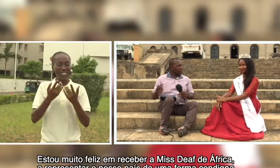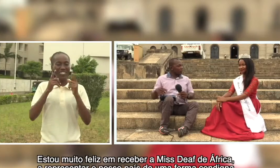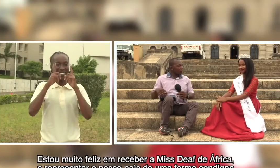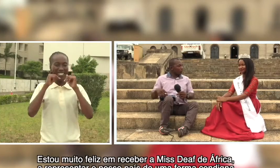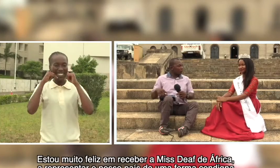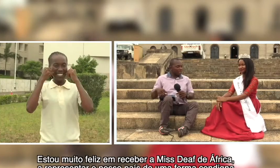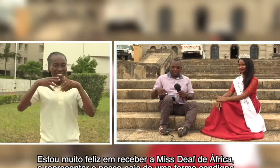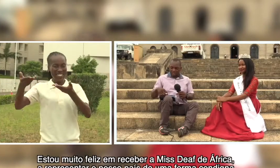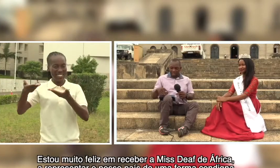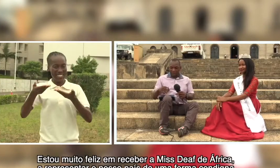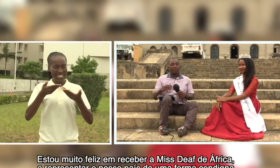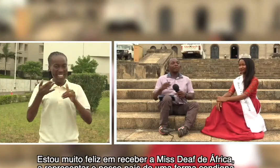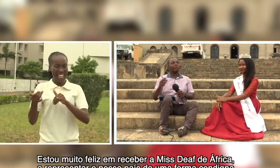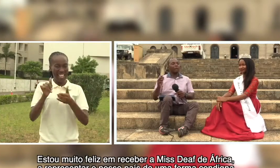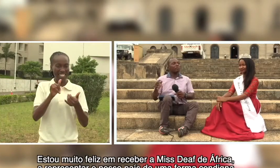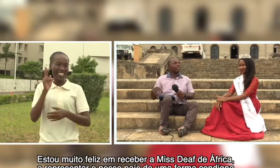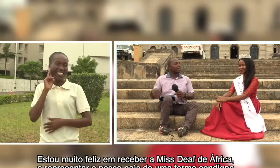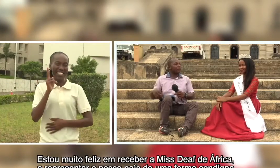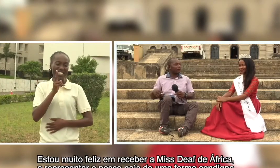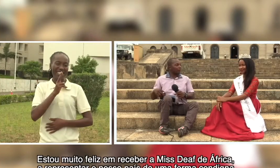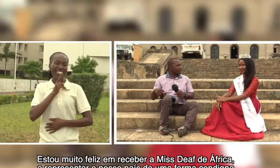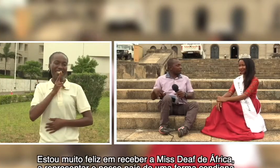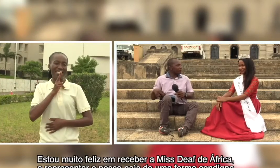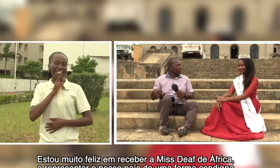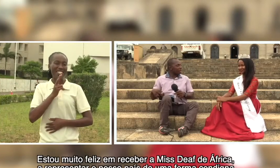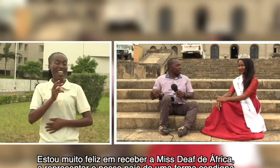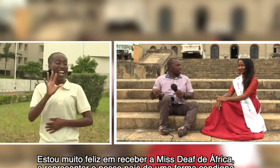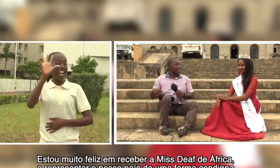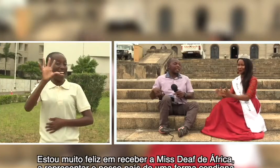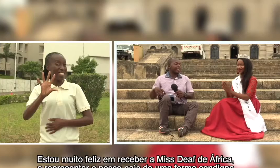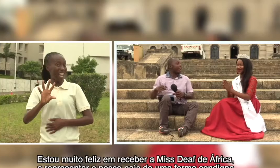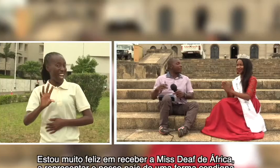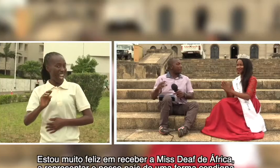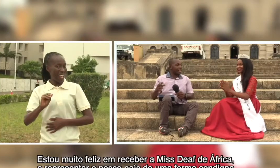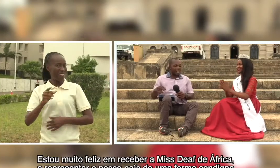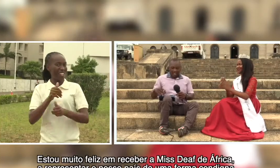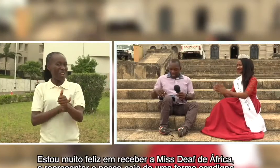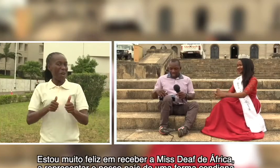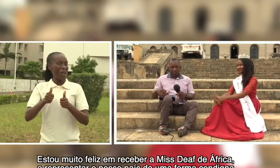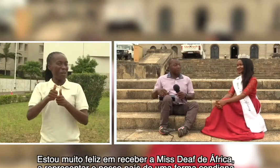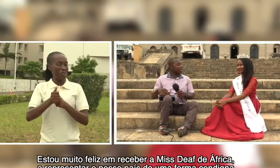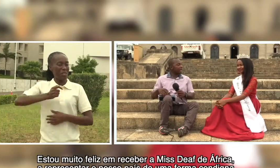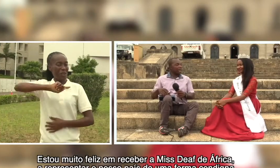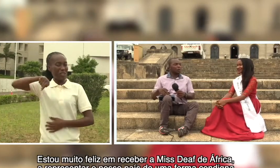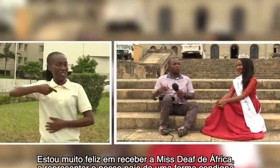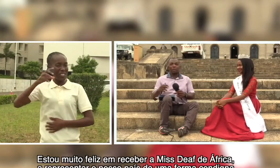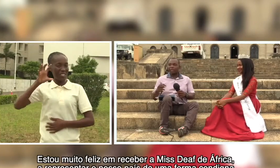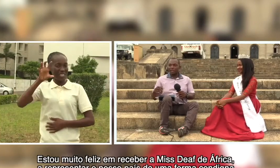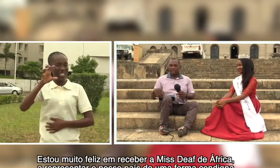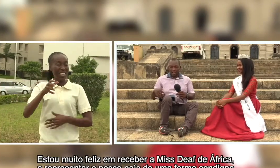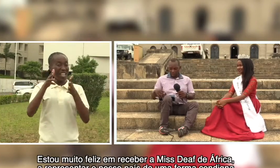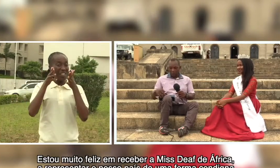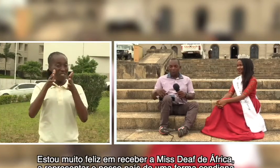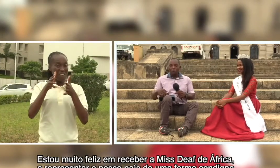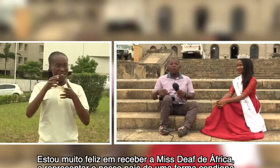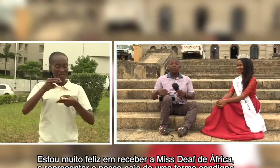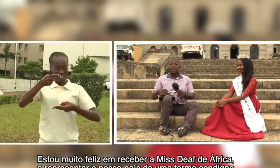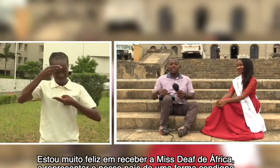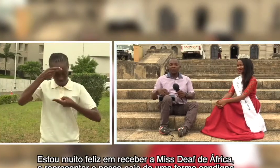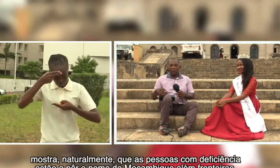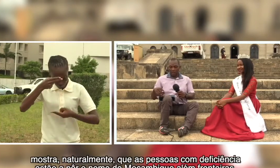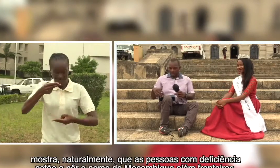Estou muito feliz em receber a Miss Deaf de Moçambique, aliás, de África, a representar o nosso país de uma